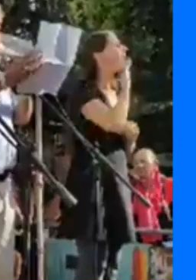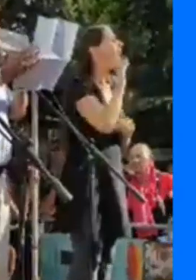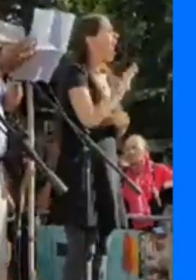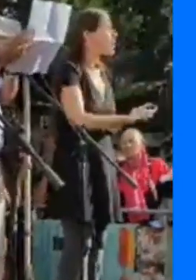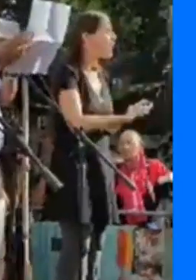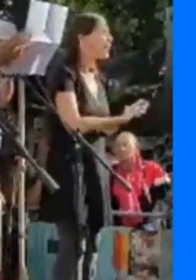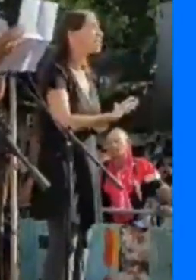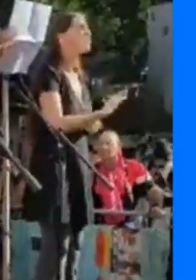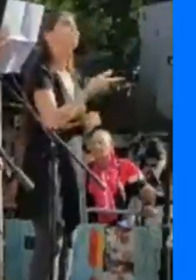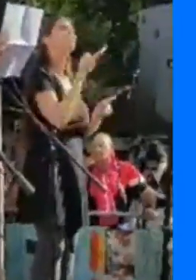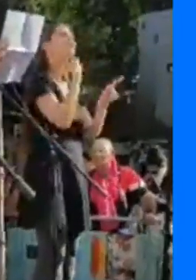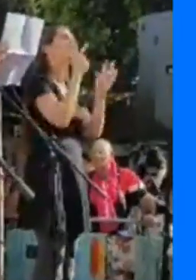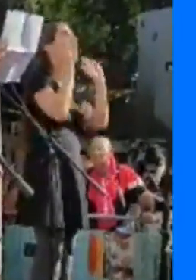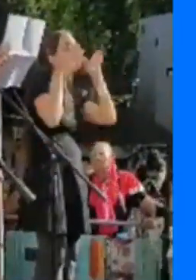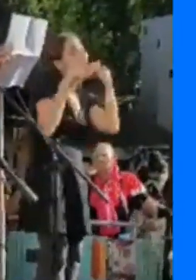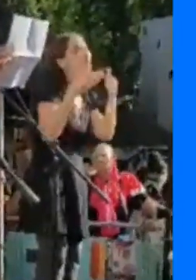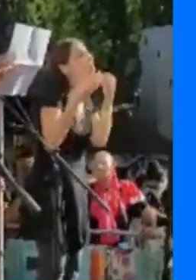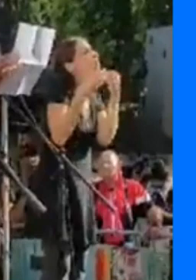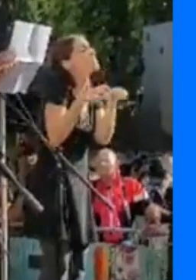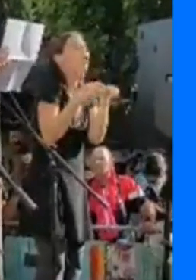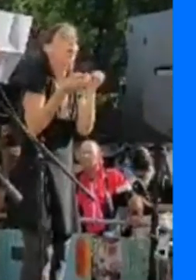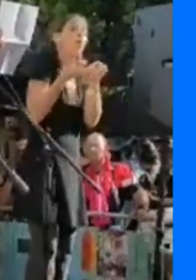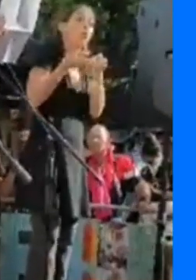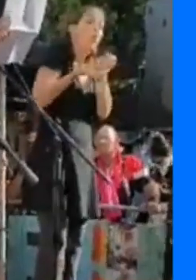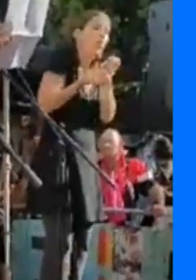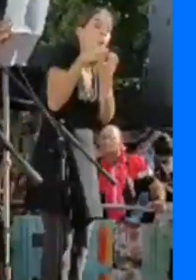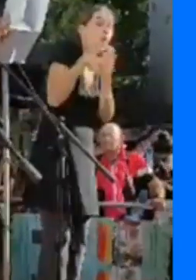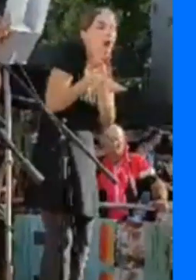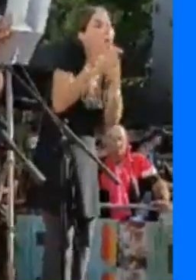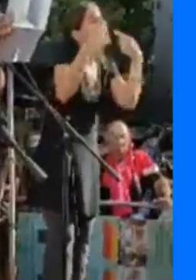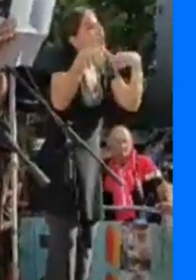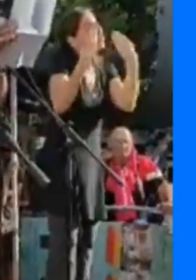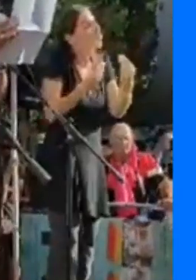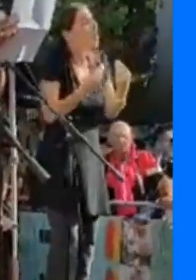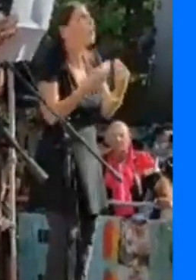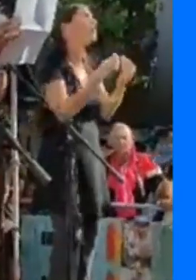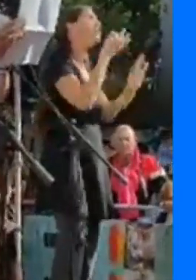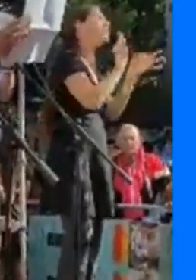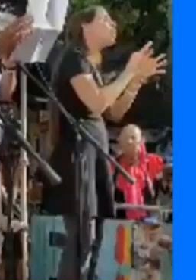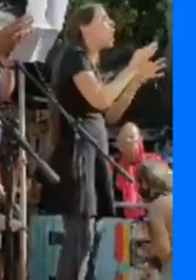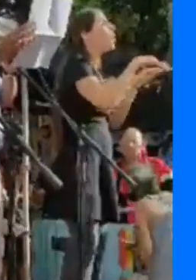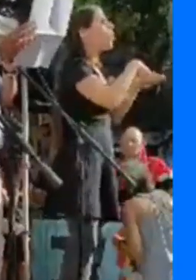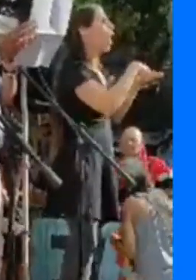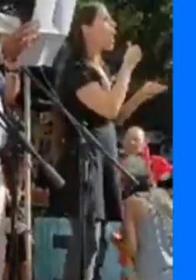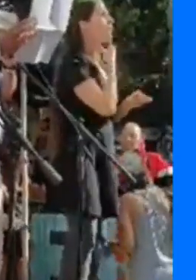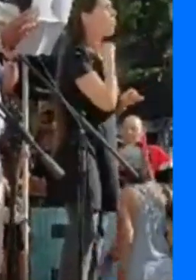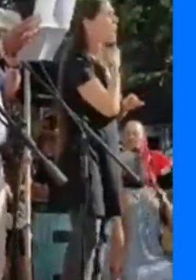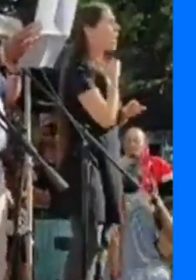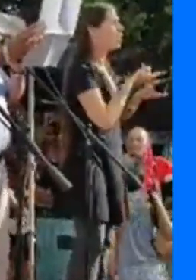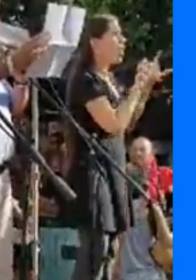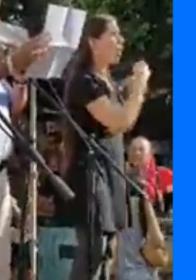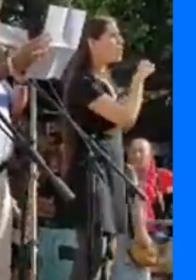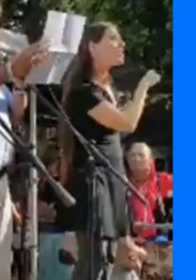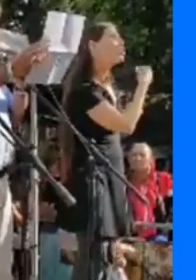שעוסקים בביצה שנולדה ביום טוב ובדינו של פועל ממוצא אתיופי